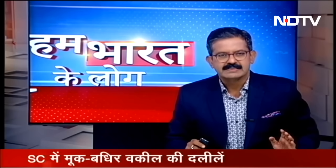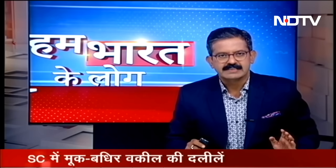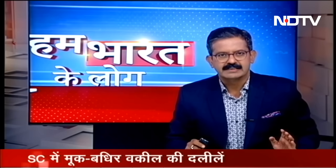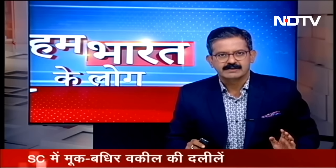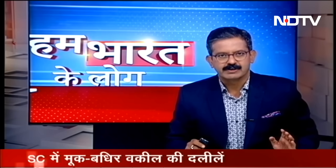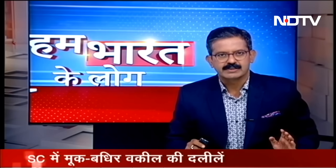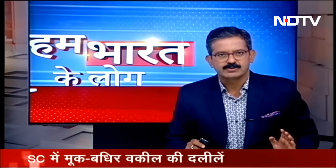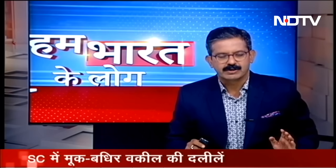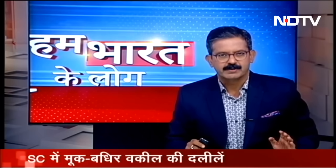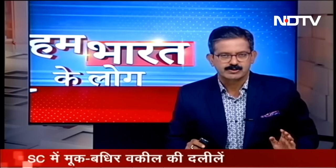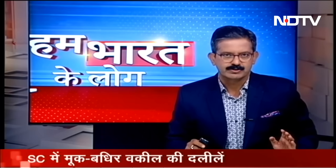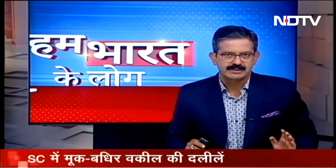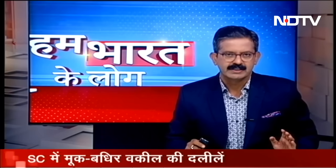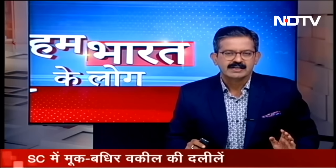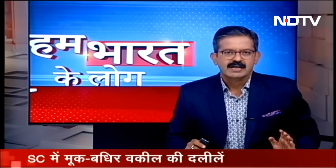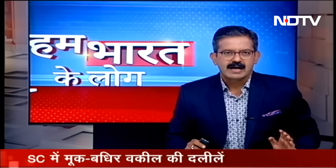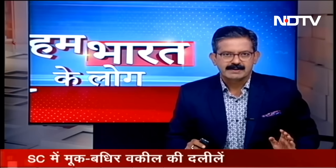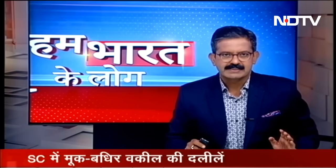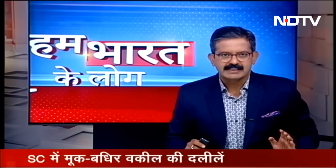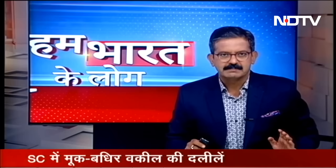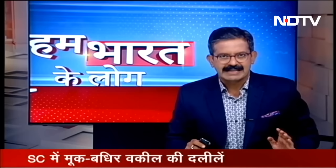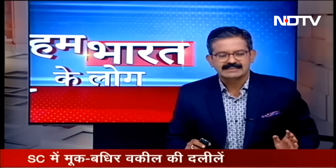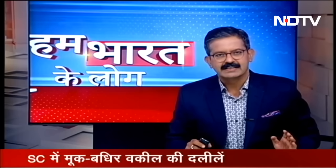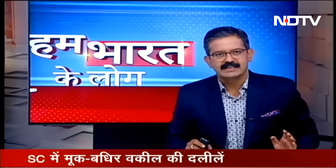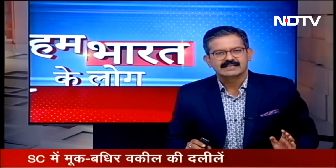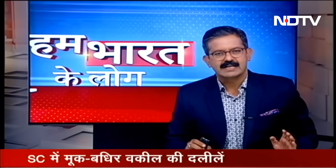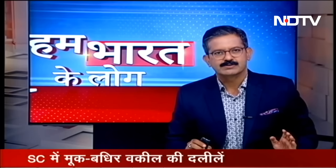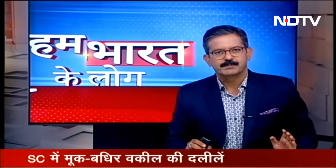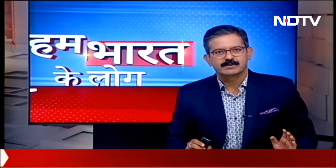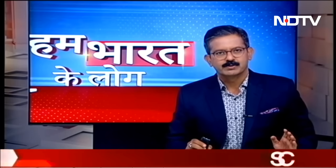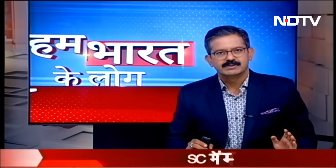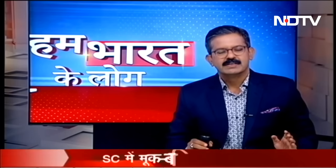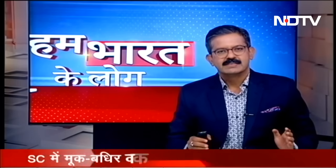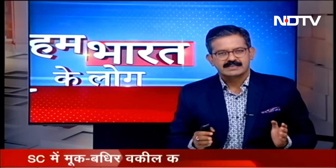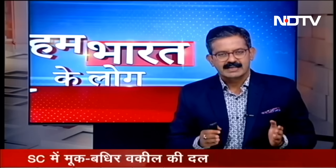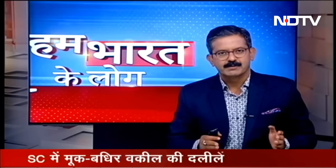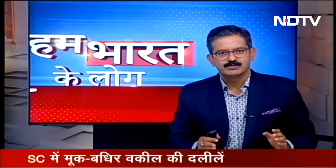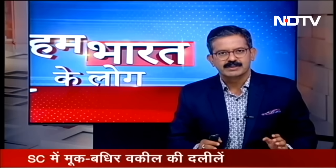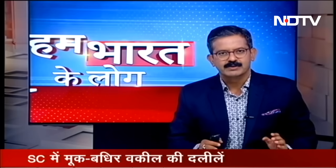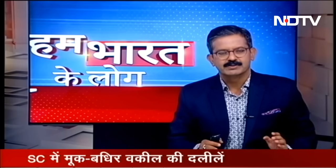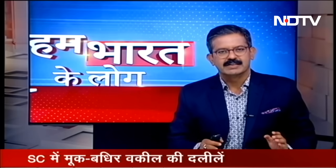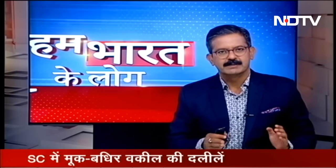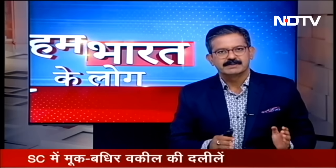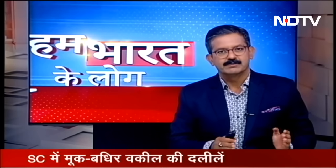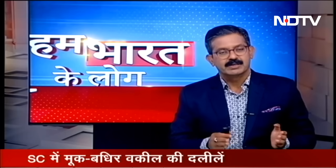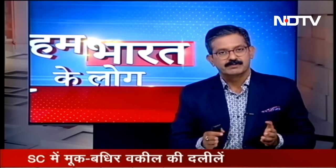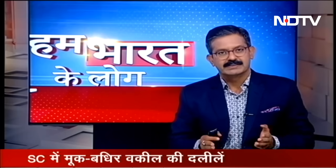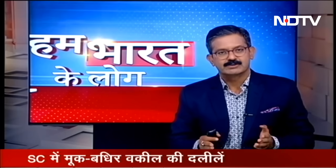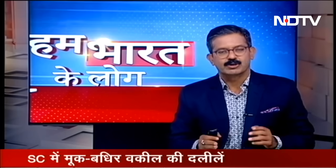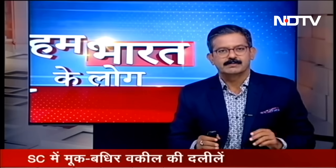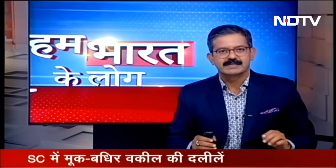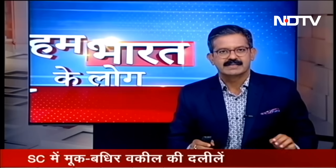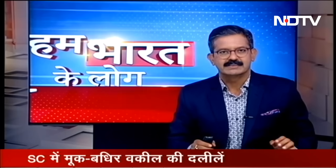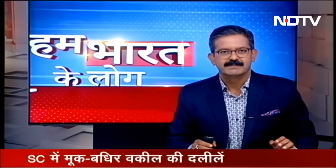दी सीनियर एडवोकेट सौरभ राय चौधरी ने। हमारे साथ बात करने के लिए खास तौर पर खुद सारा मौजूद हैं, उनके इंटरप्रेटर, उनके